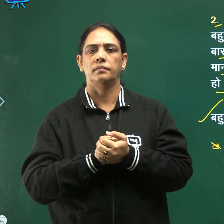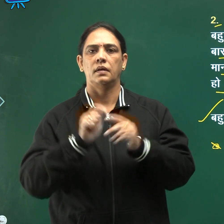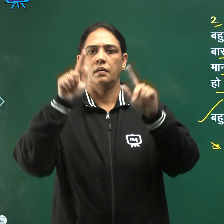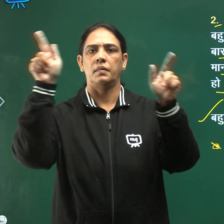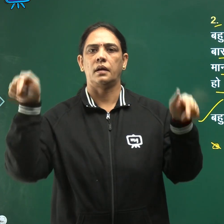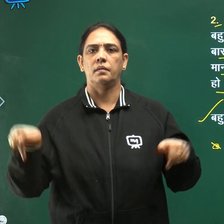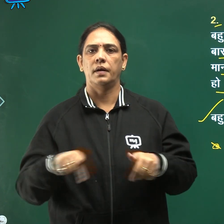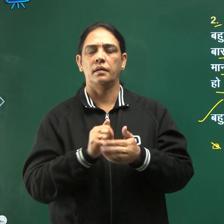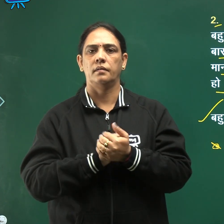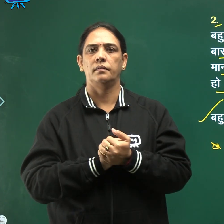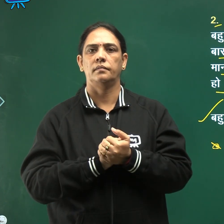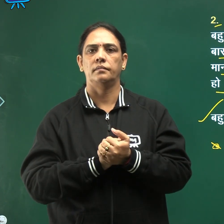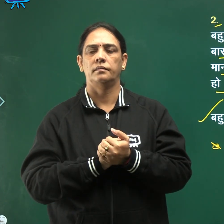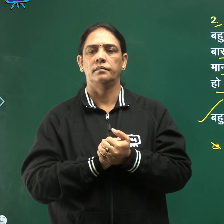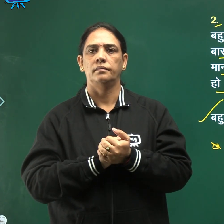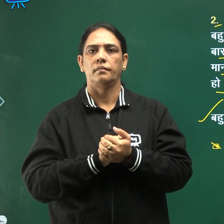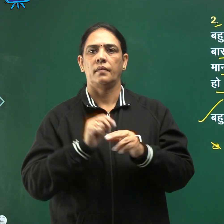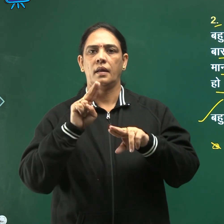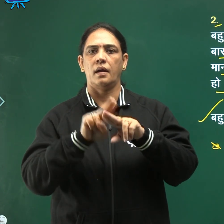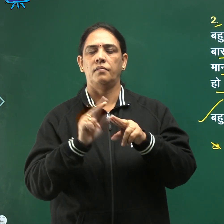ब्रैकेट में F1